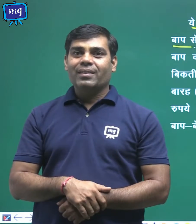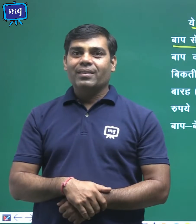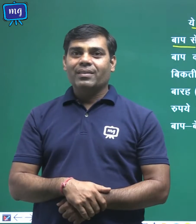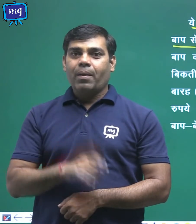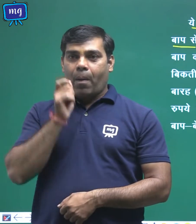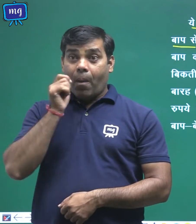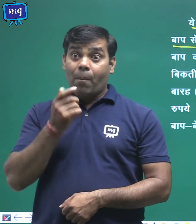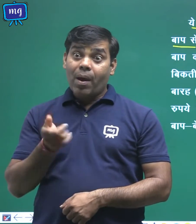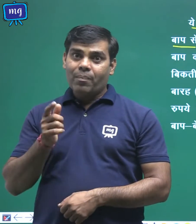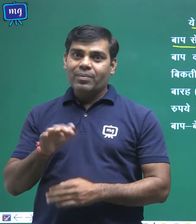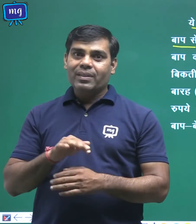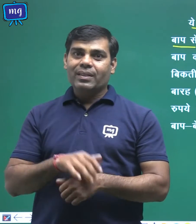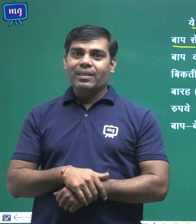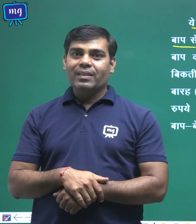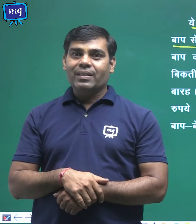बाप से